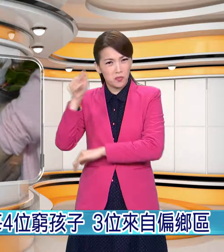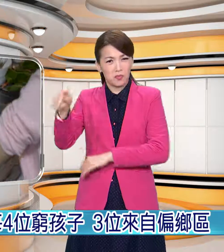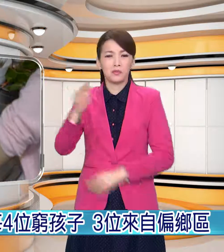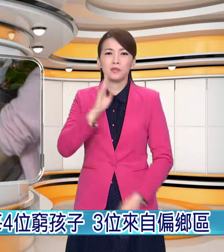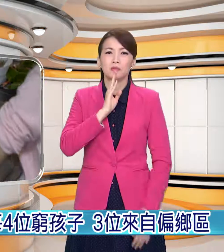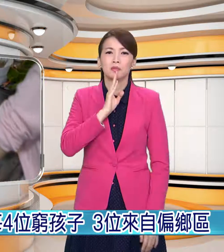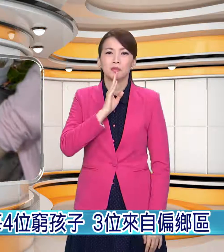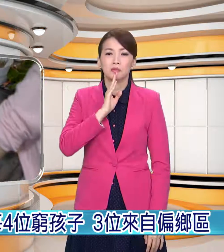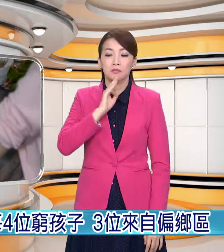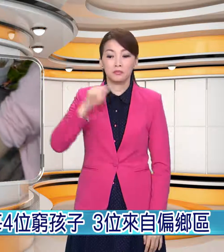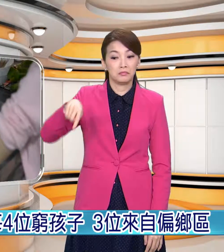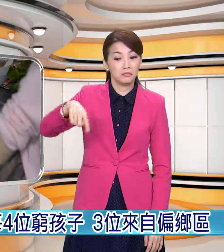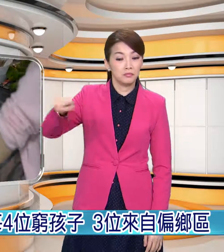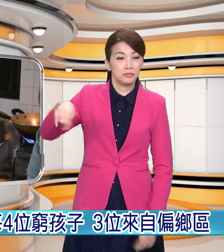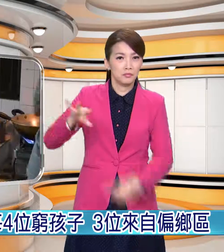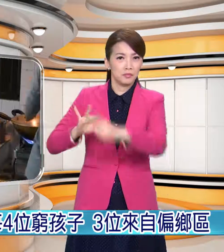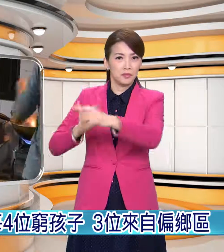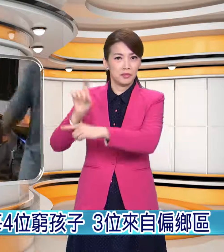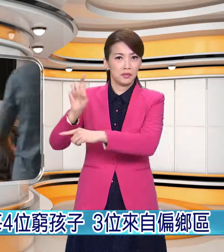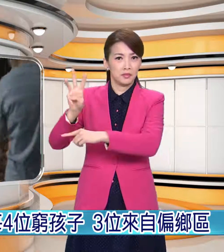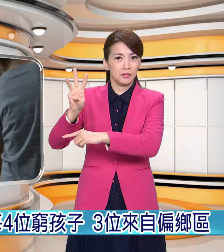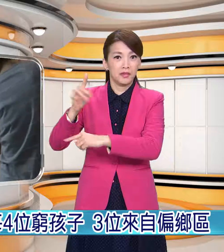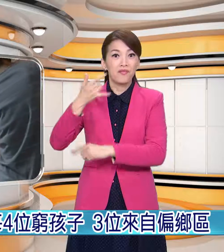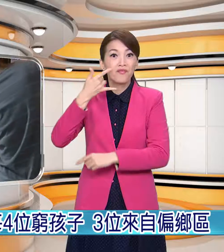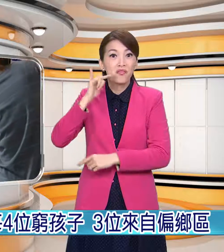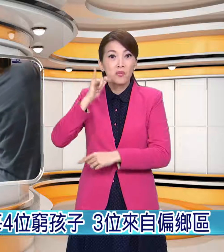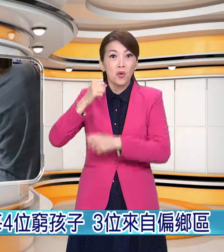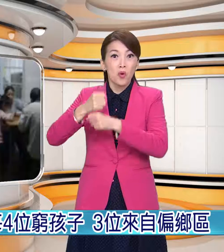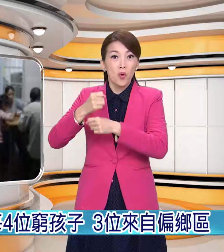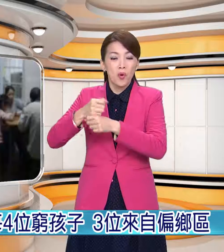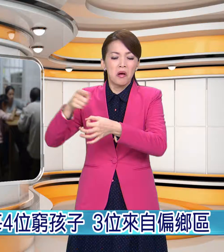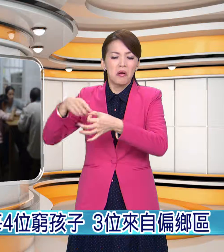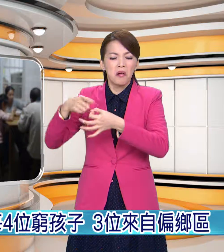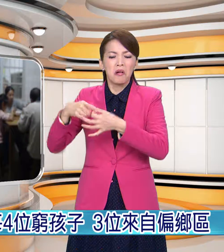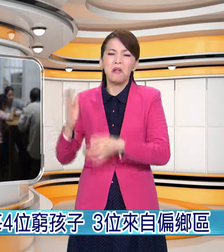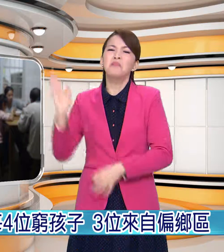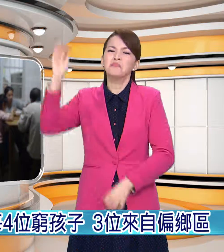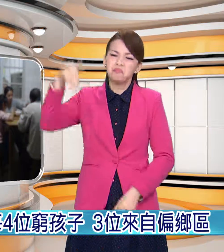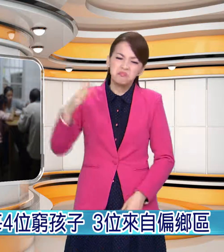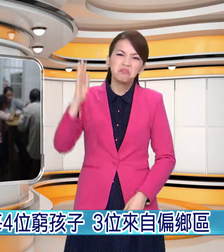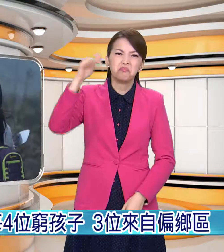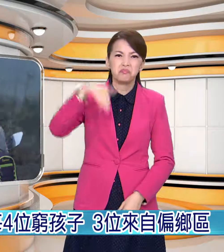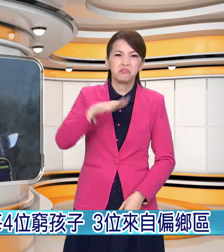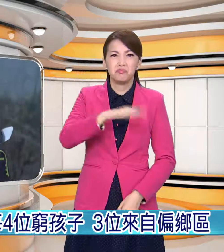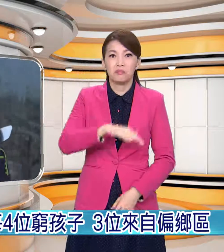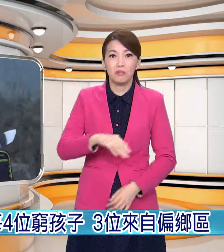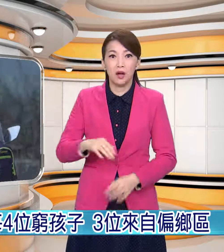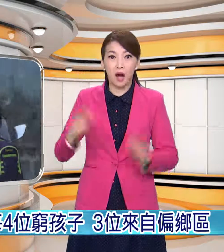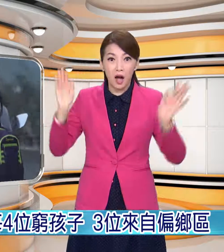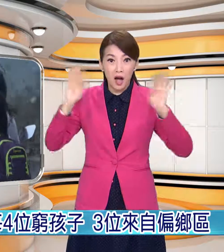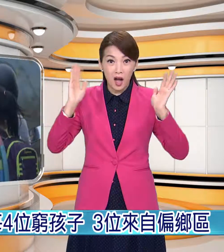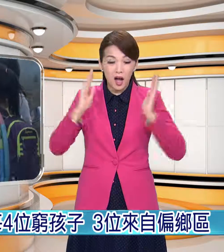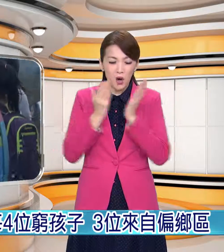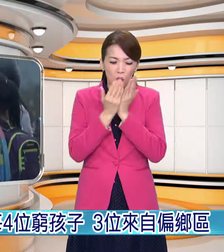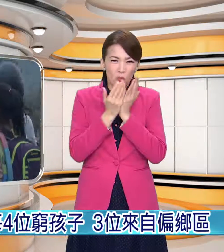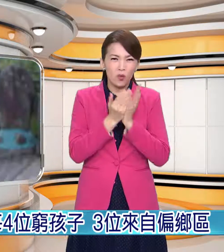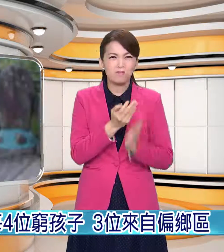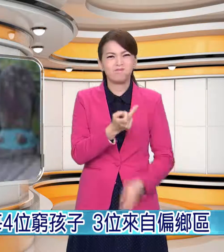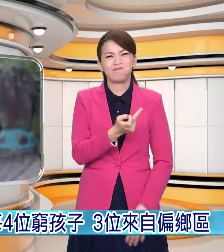区，其中有一成三家中没有稳定的收入，就连学业表现也比都